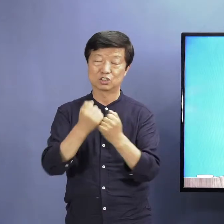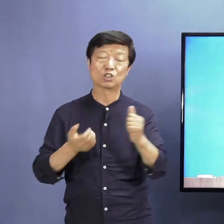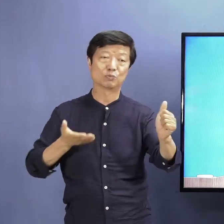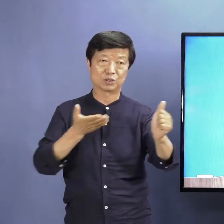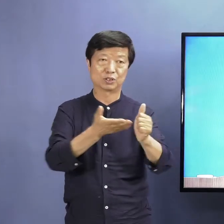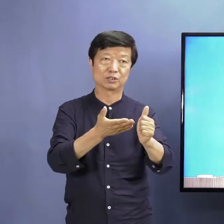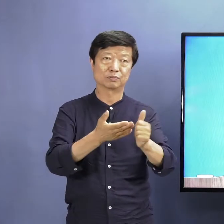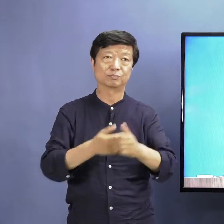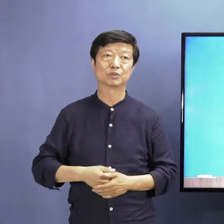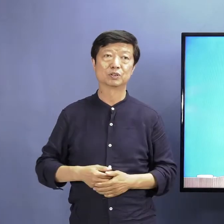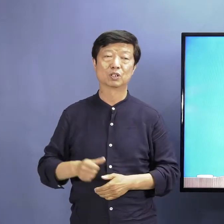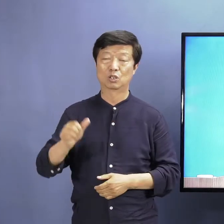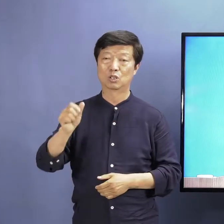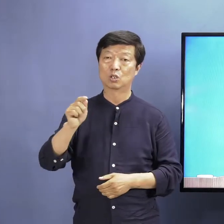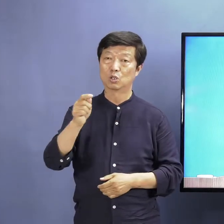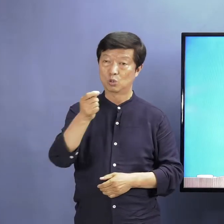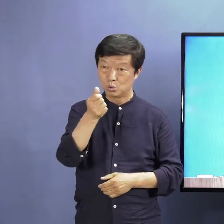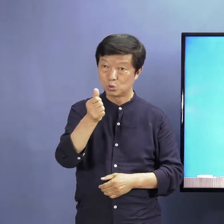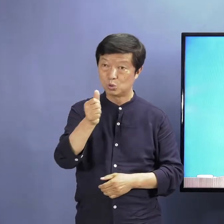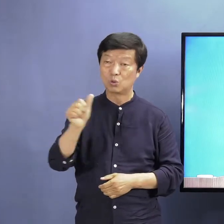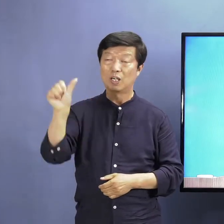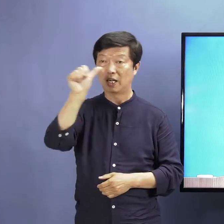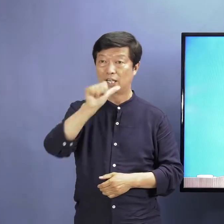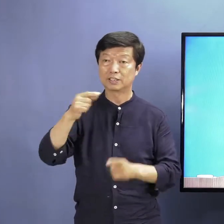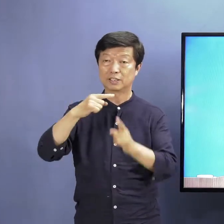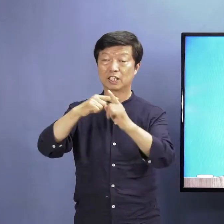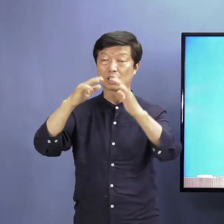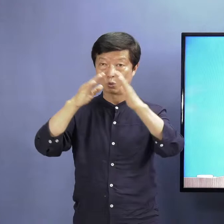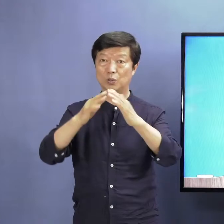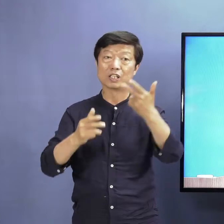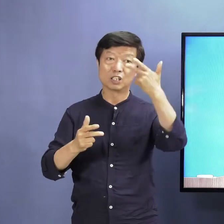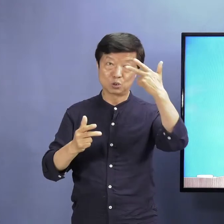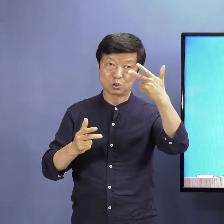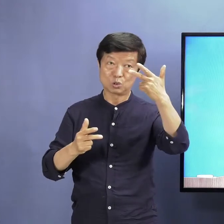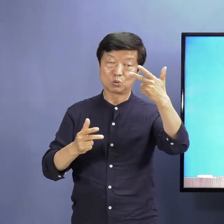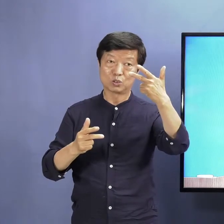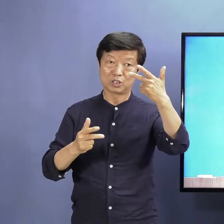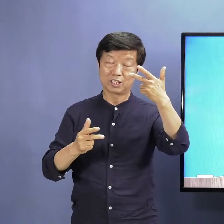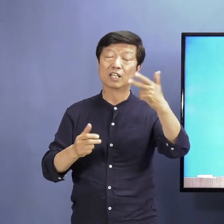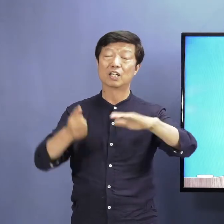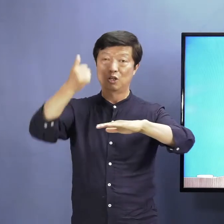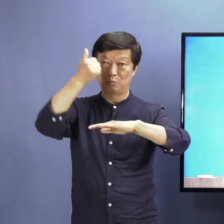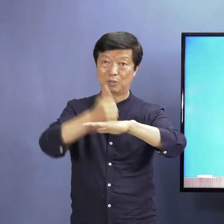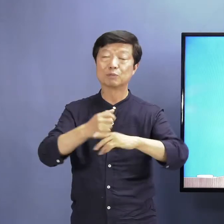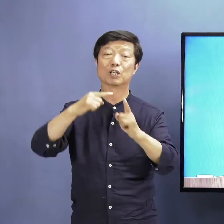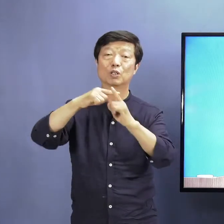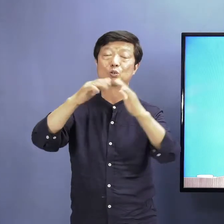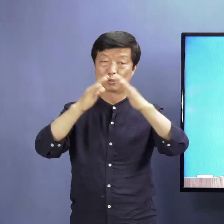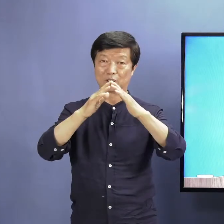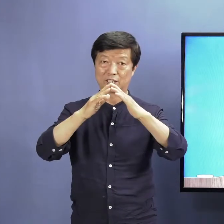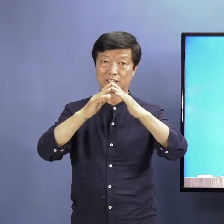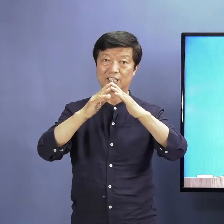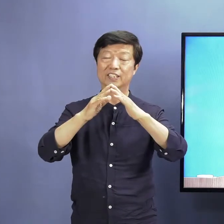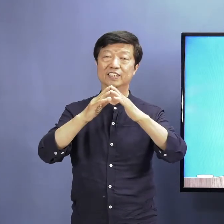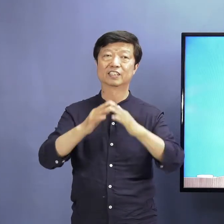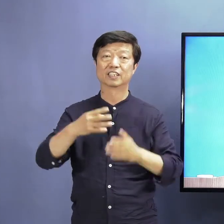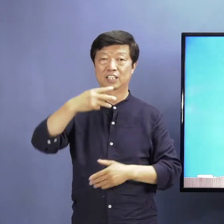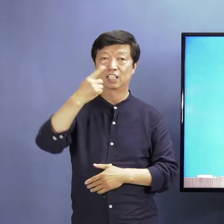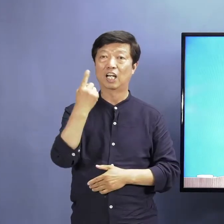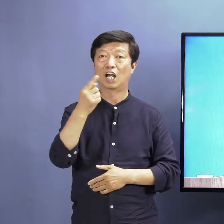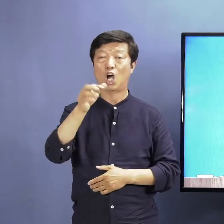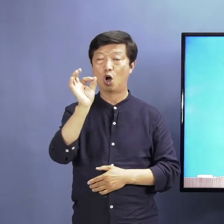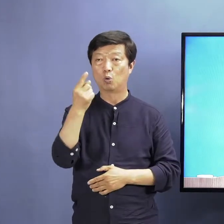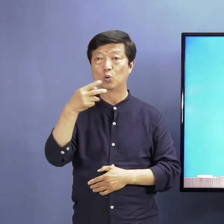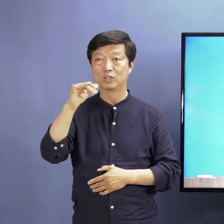뭐예요? 종말론적 메시지라고 말씀드렸죠. 그 중에 오늘이 이제 7번째 마지막 교회예요. 그런데 그 라오디게아 교회에게 준 게